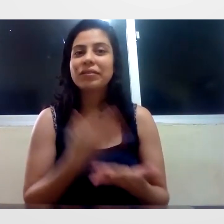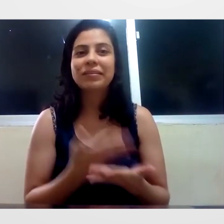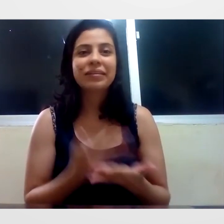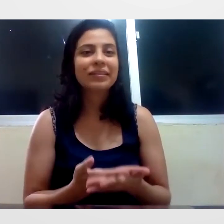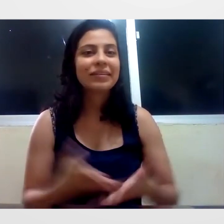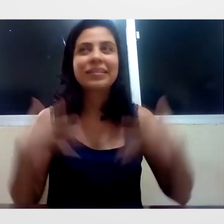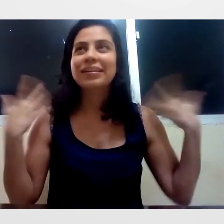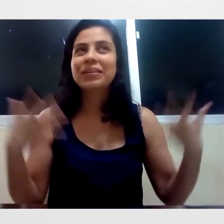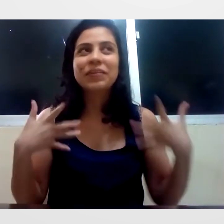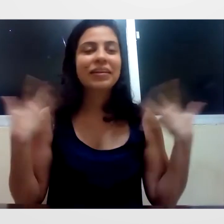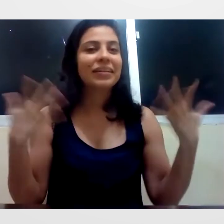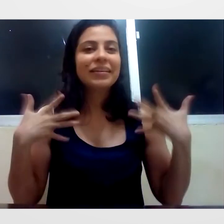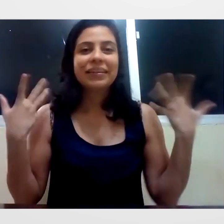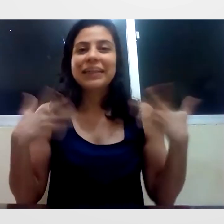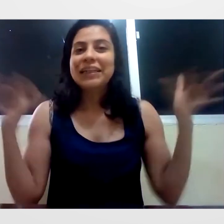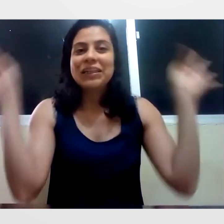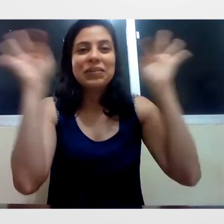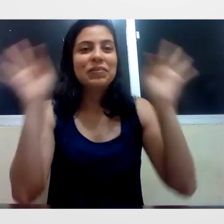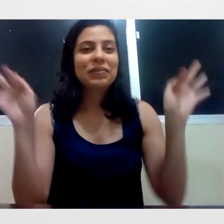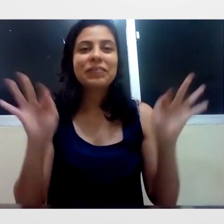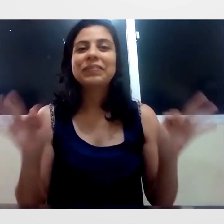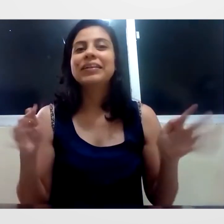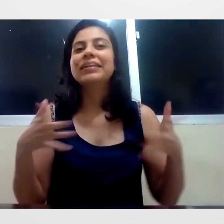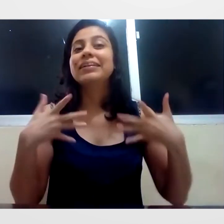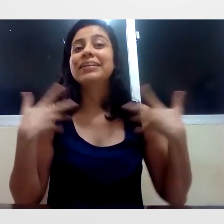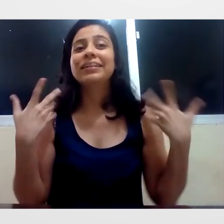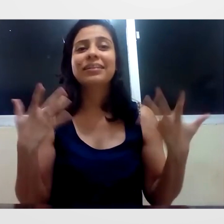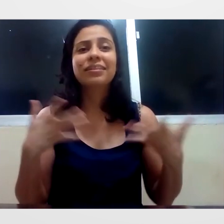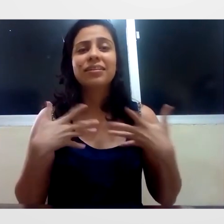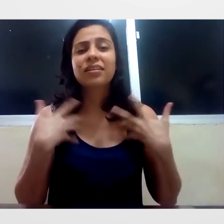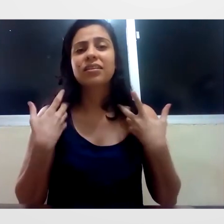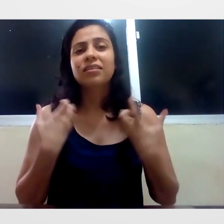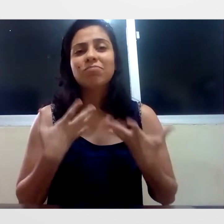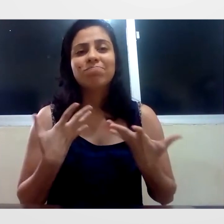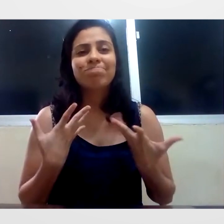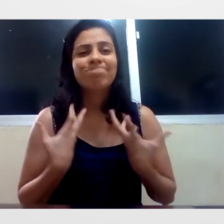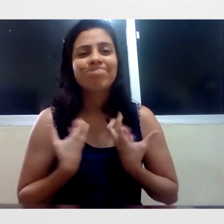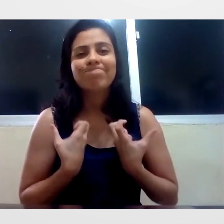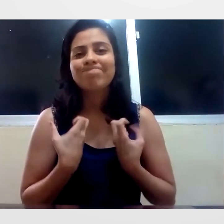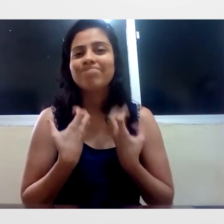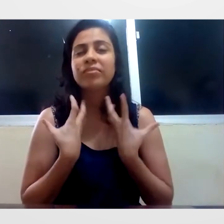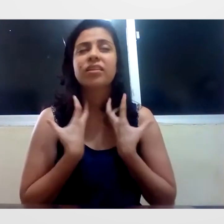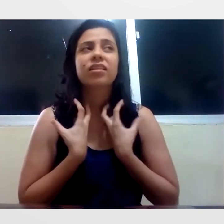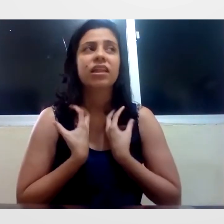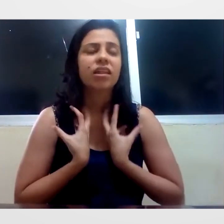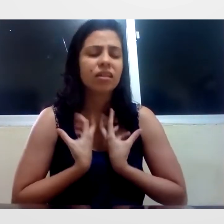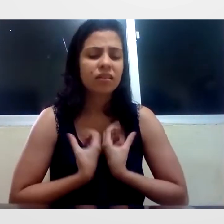estudar, comecei a aprender, estava muito animada, muito feliz mesmo. Mas aí eu comecei a me sentir muito